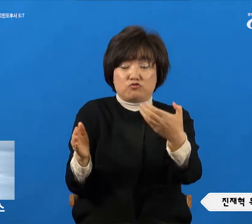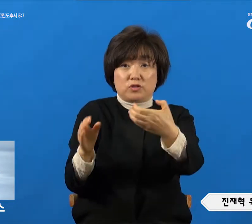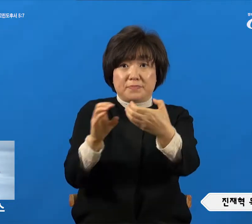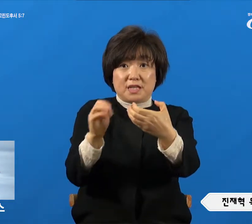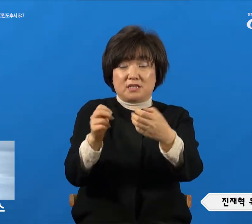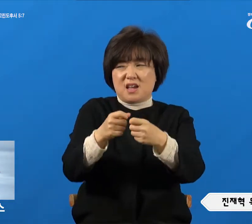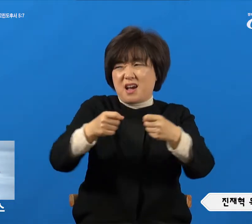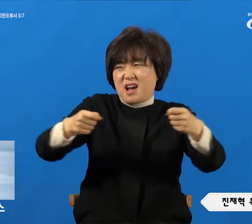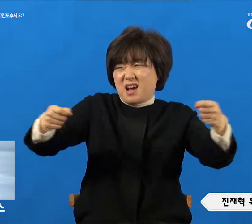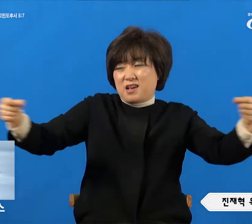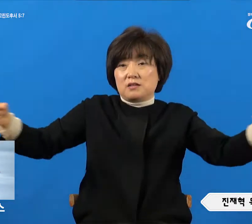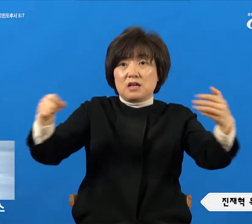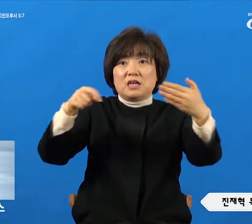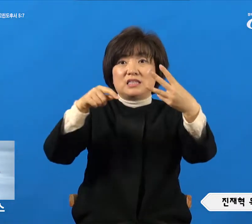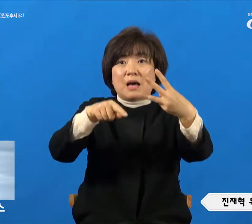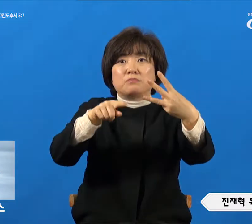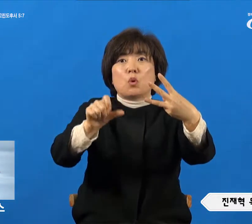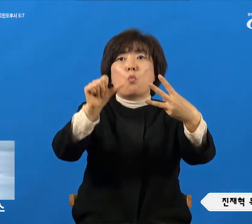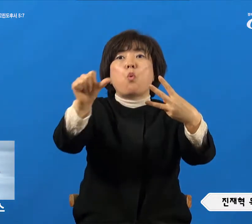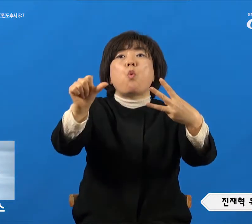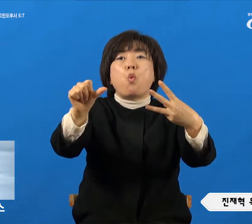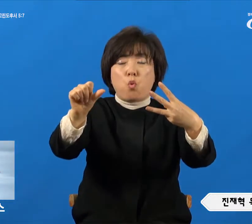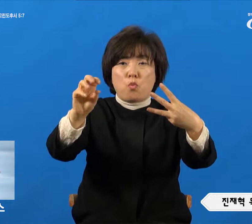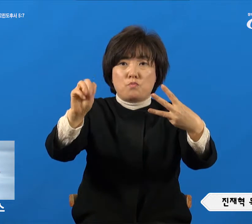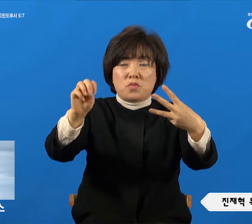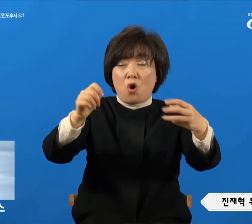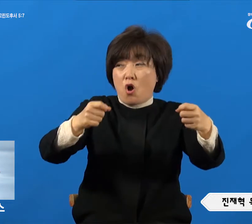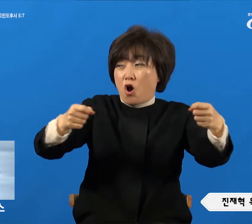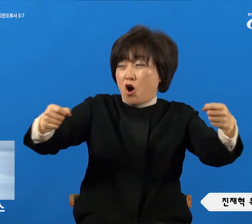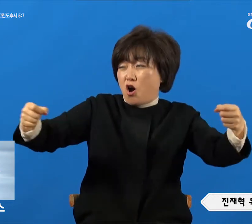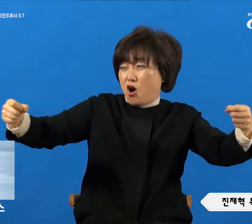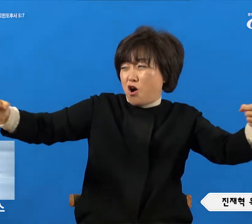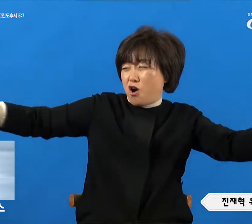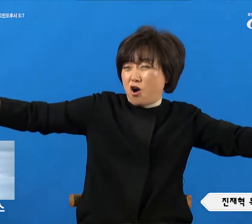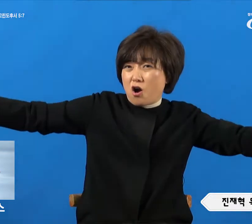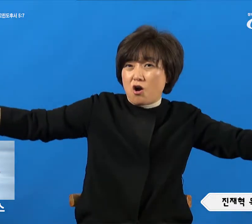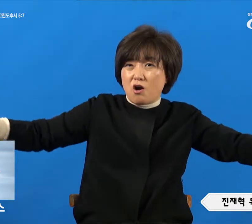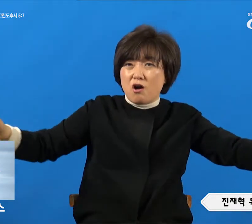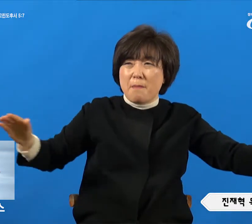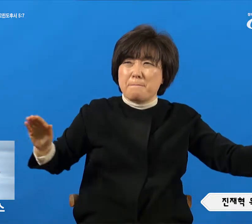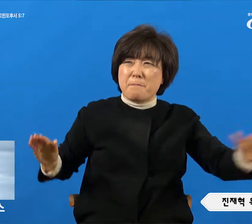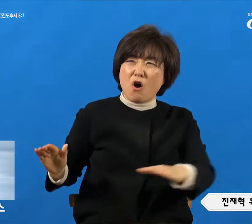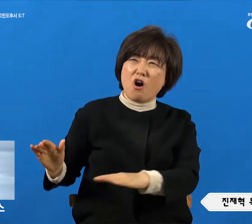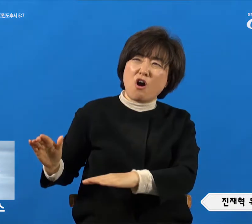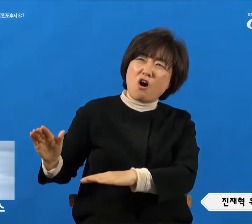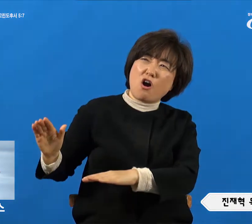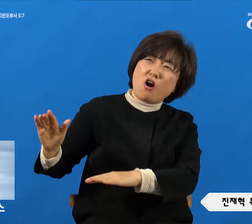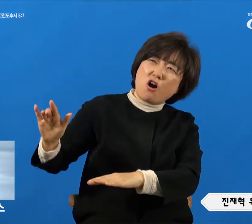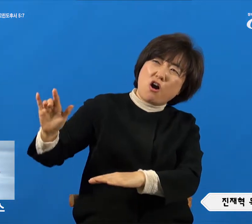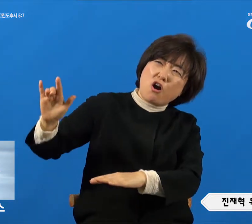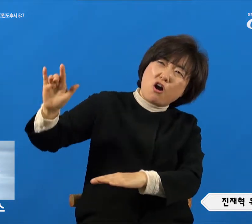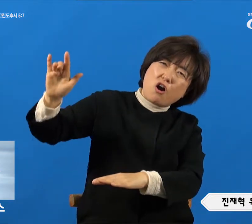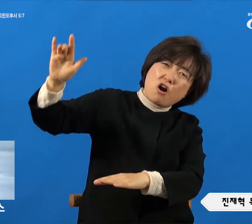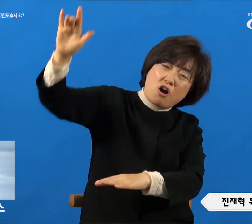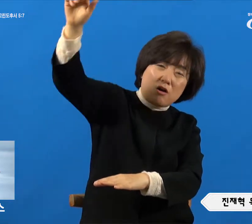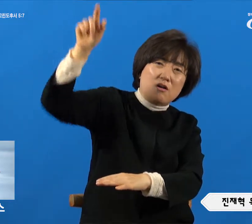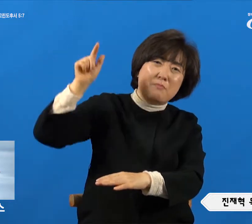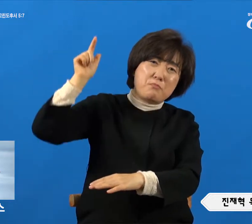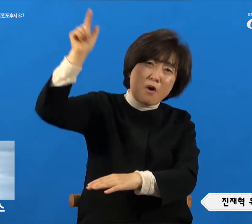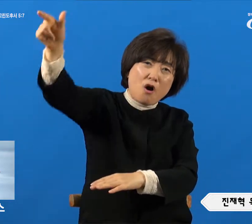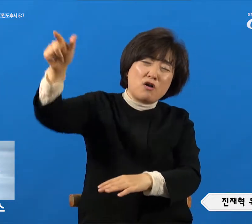합니다. 가장 높이 날고 가장 멀리 날고 가장 오래 나는 새라고 합니다.